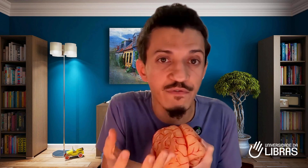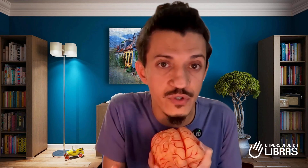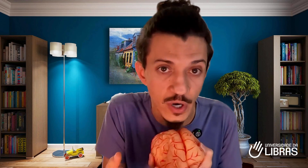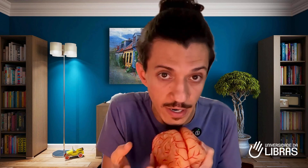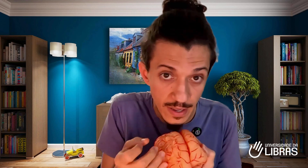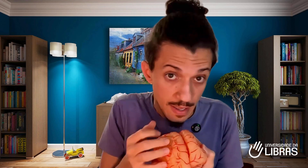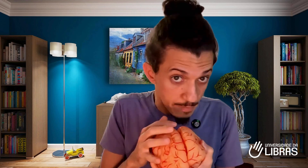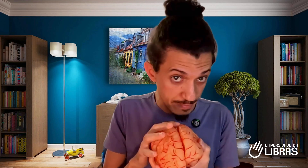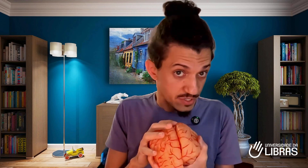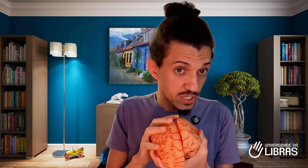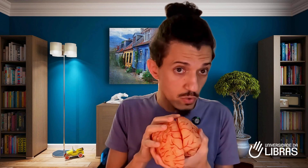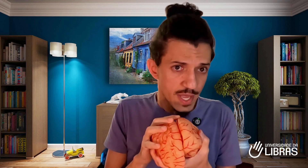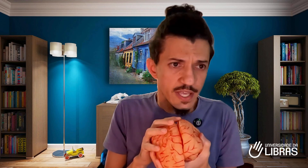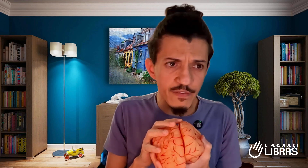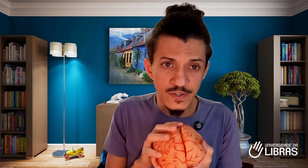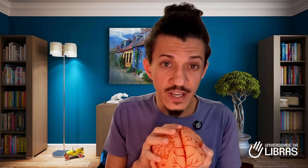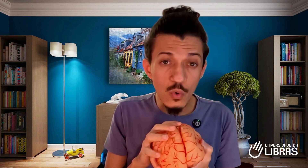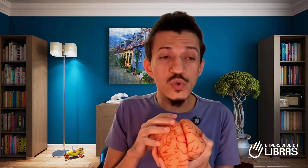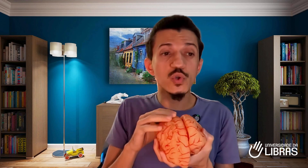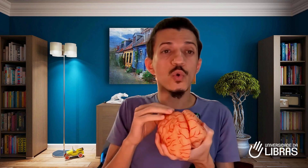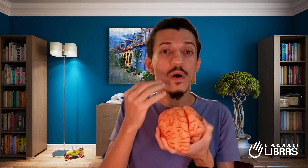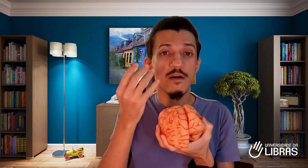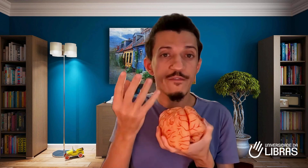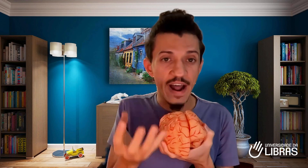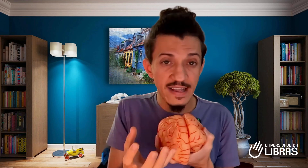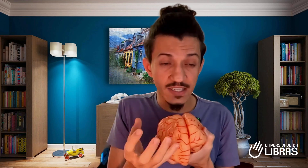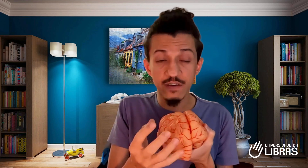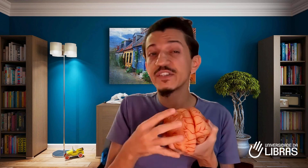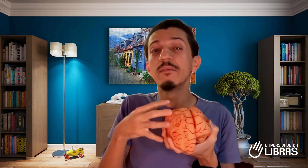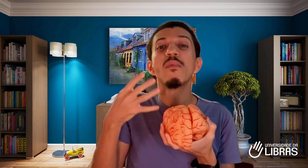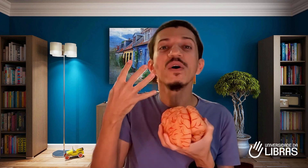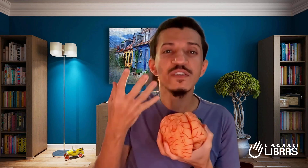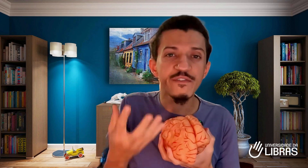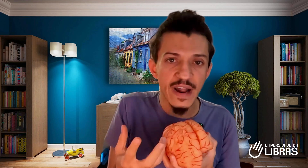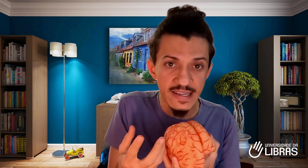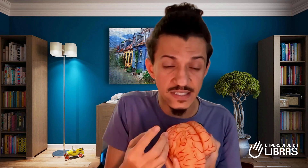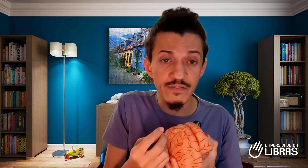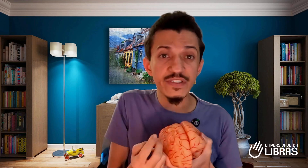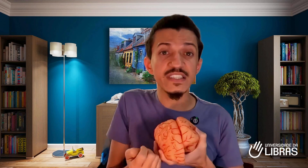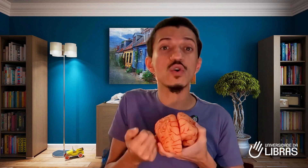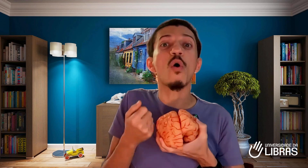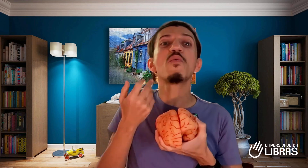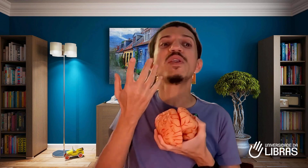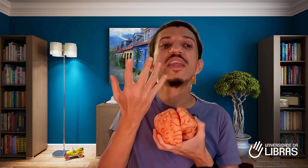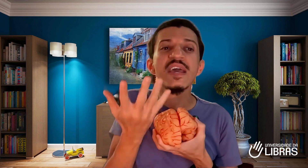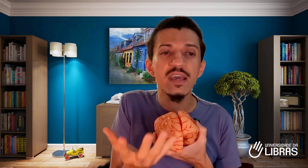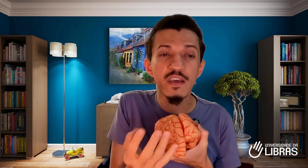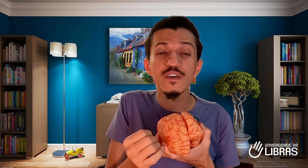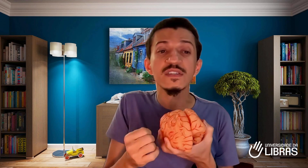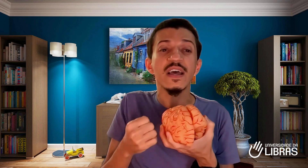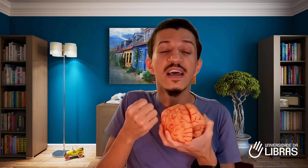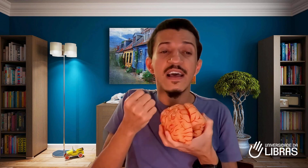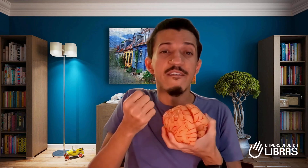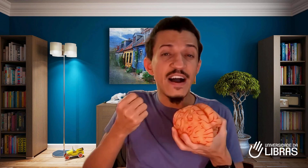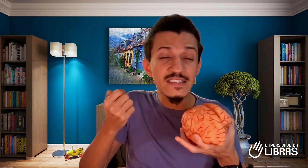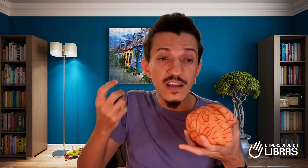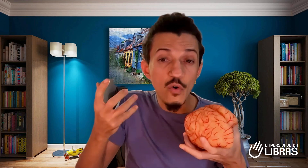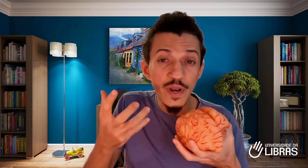funciona, permitindo que você construa frases, que você monte frases, que você se comunique, que você faça a comunicação